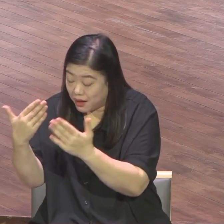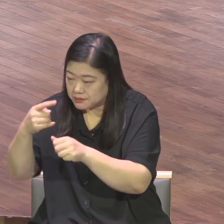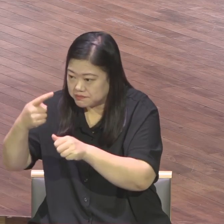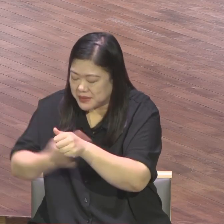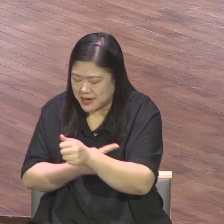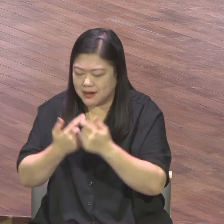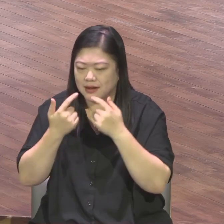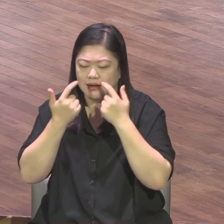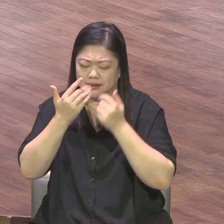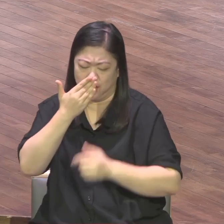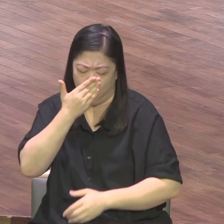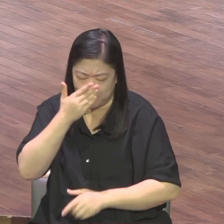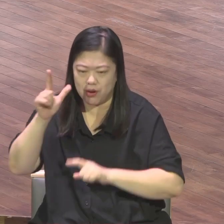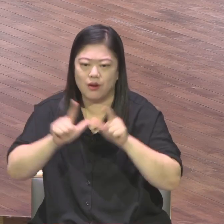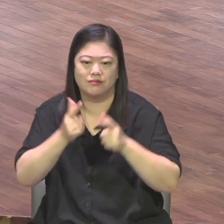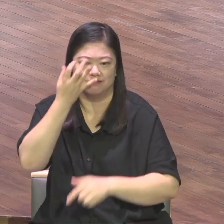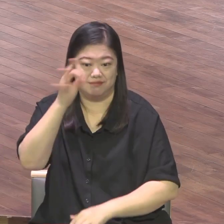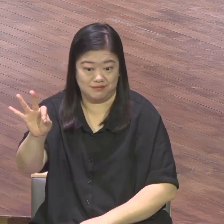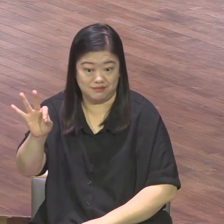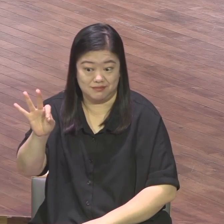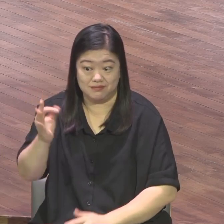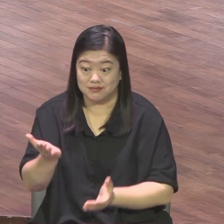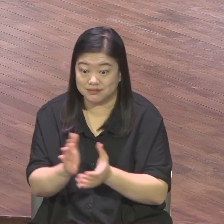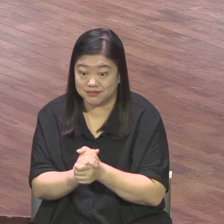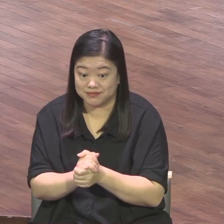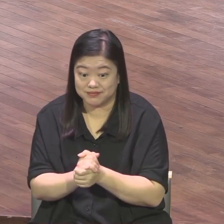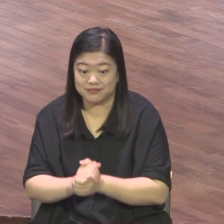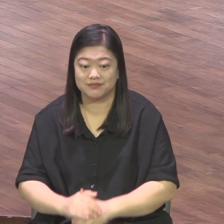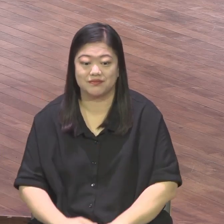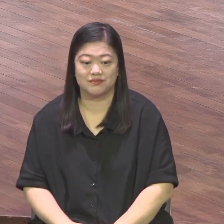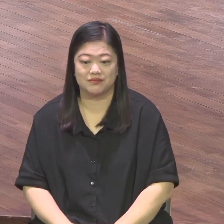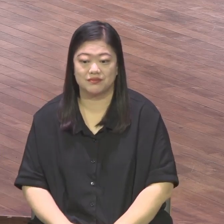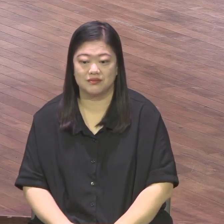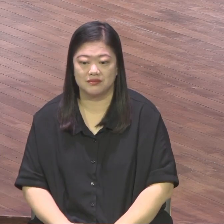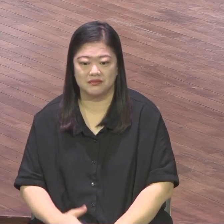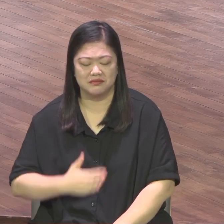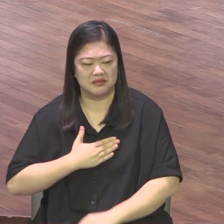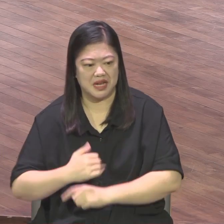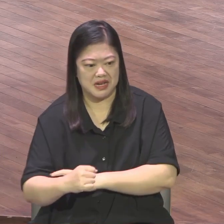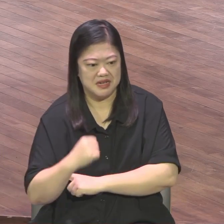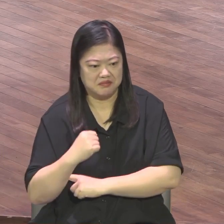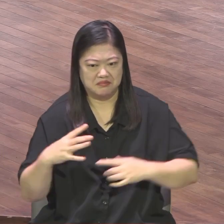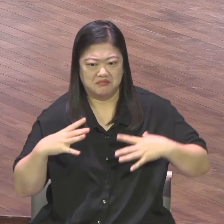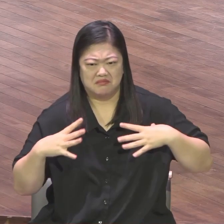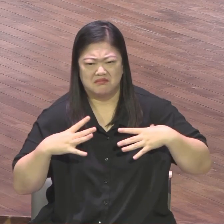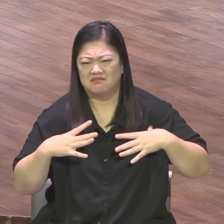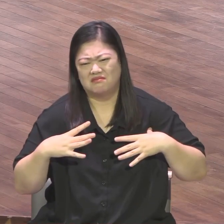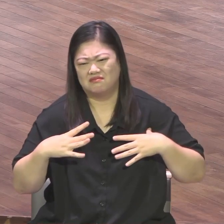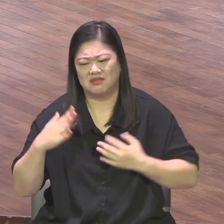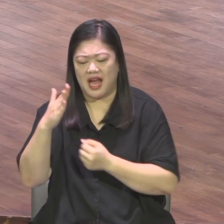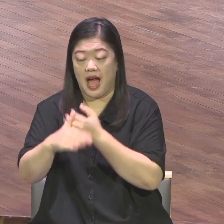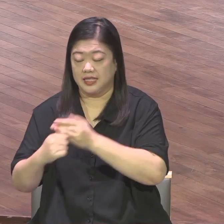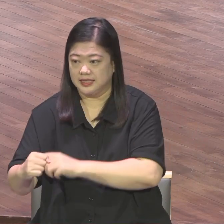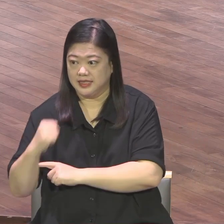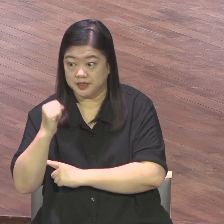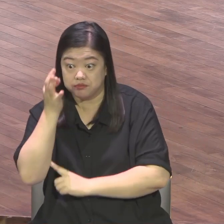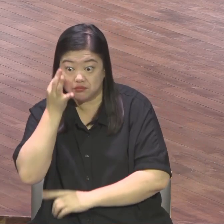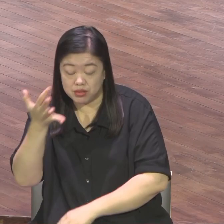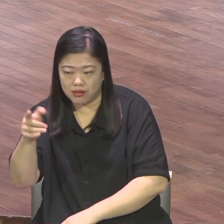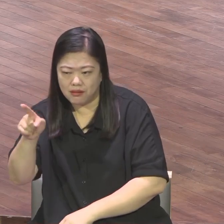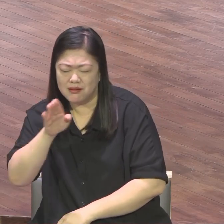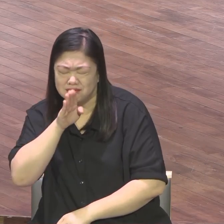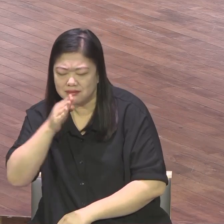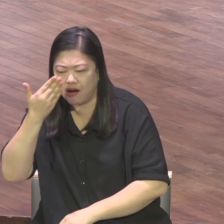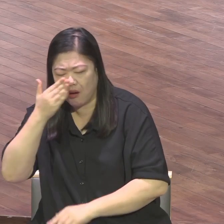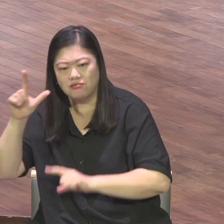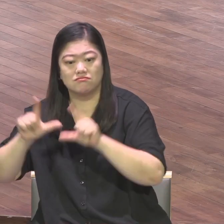겸손이다. 아멘. 주님이 강한 것을 보여주는 것이 겸손이다. 은혜로운